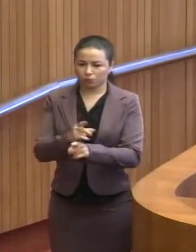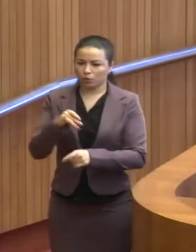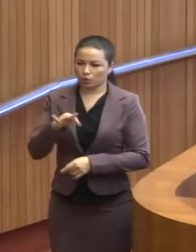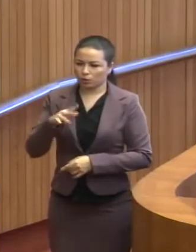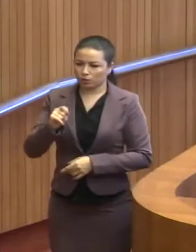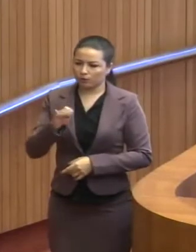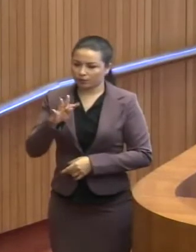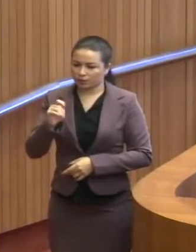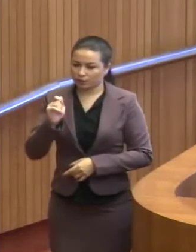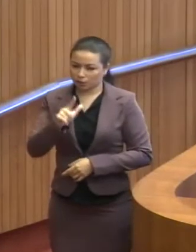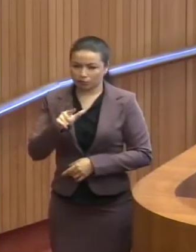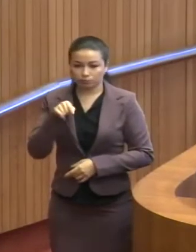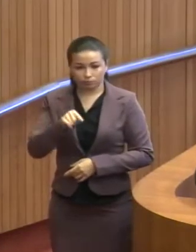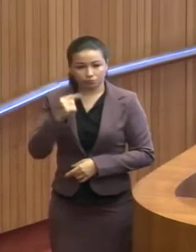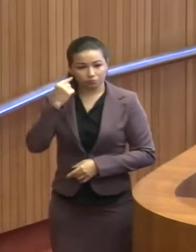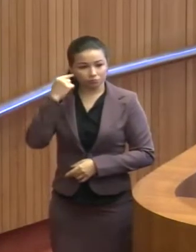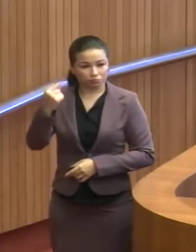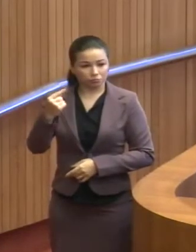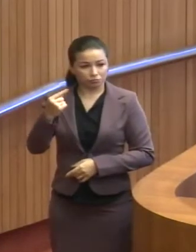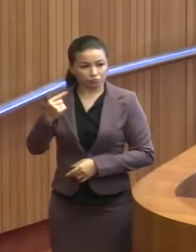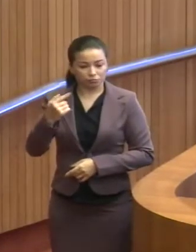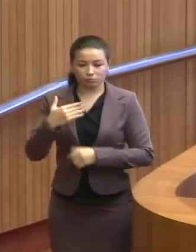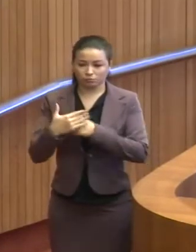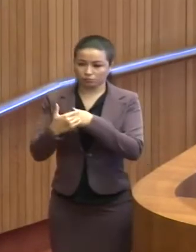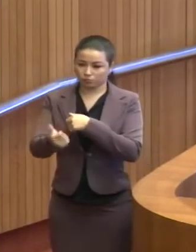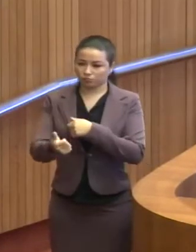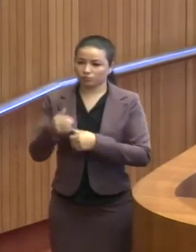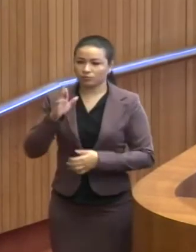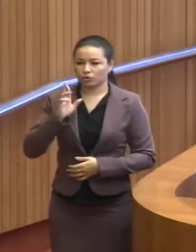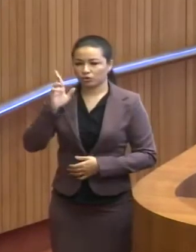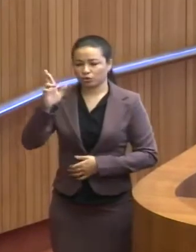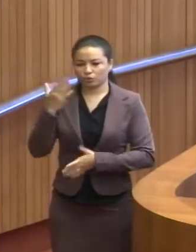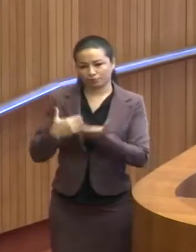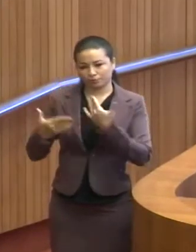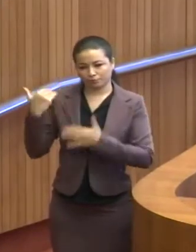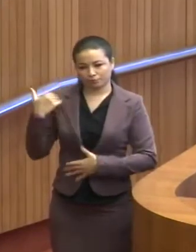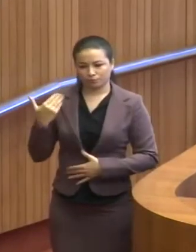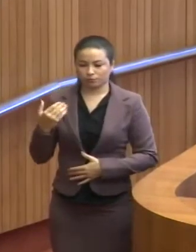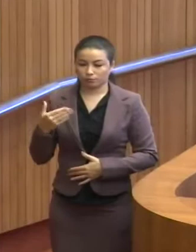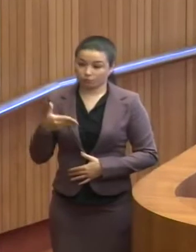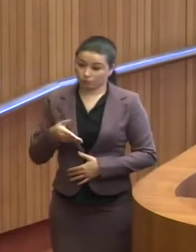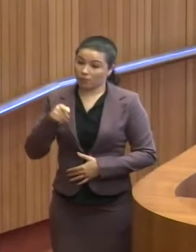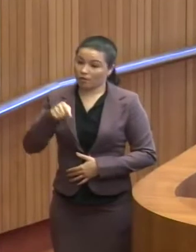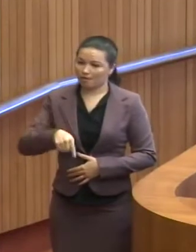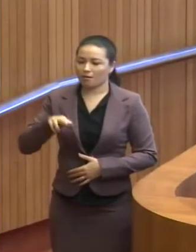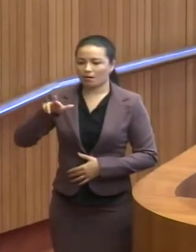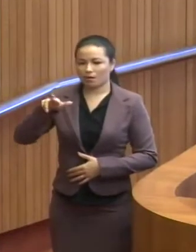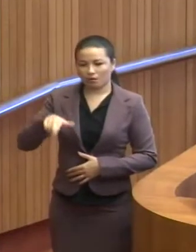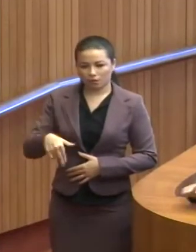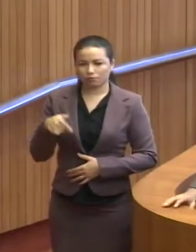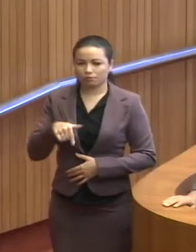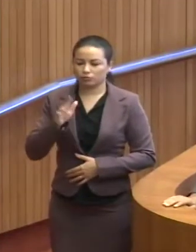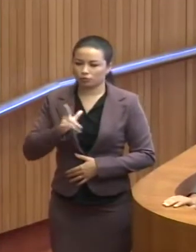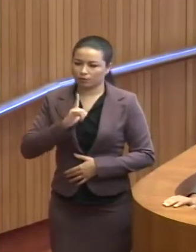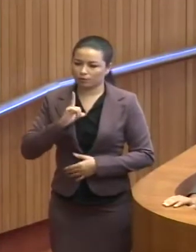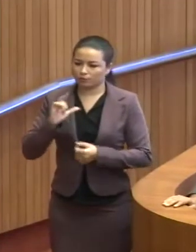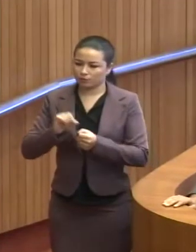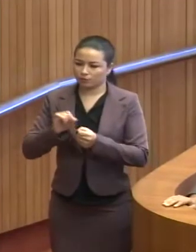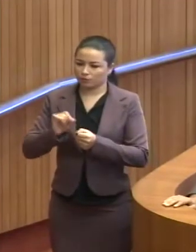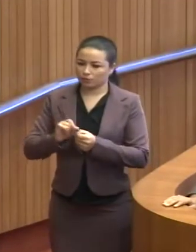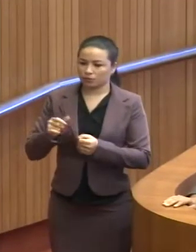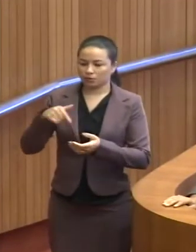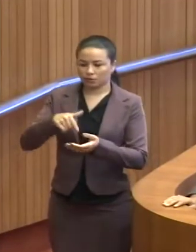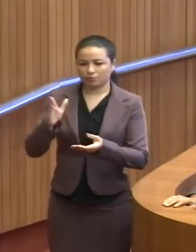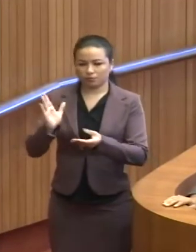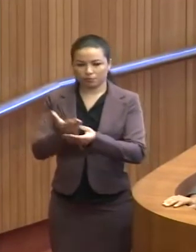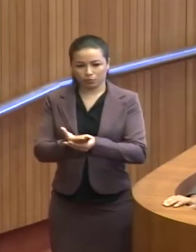notas fiscais e, nesse sentido, me notificou como gestor da época. Foi essa a razão que me colocaram